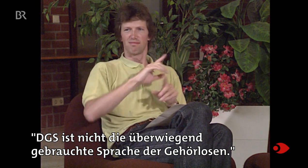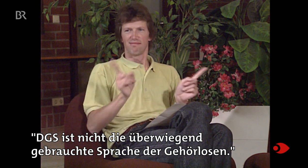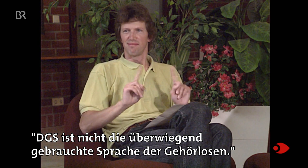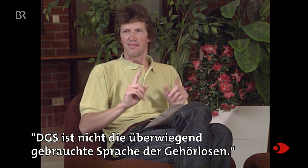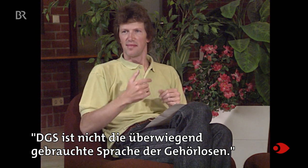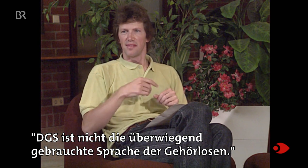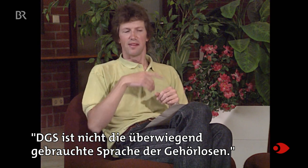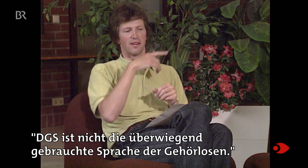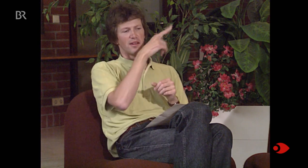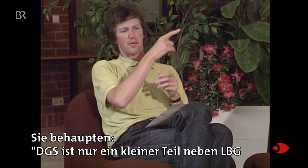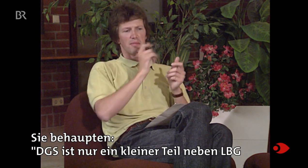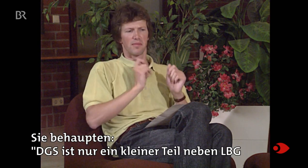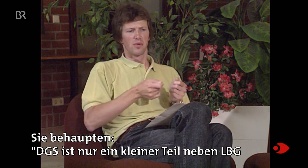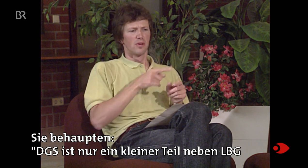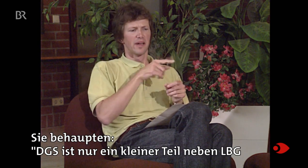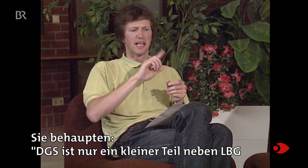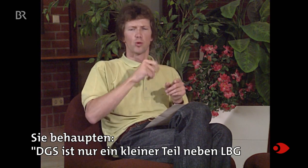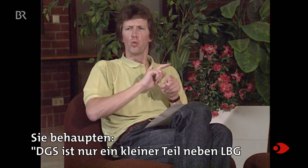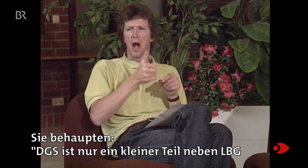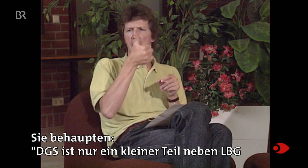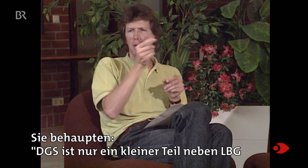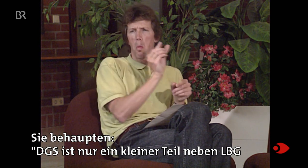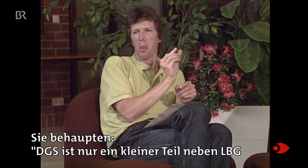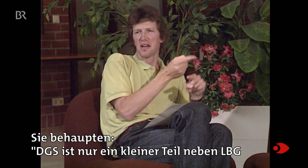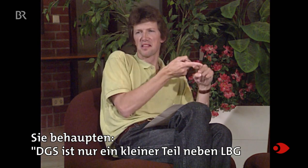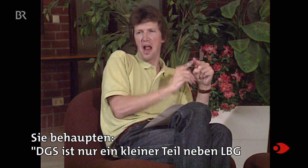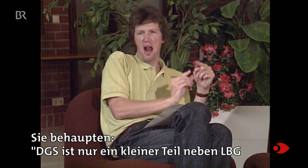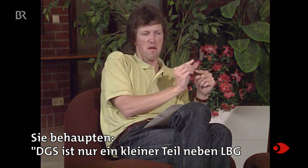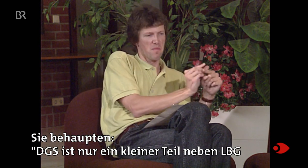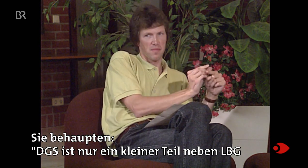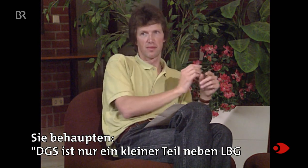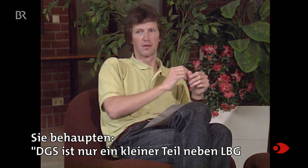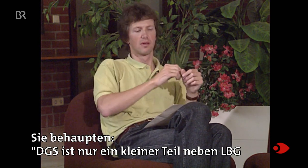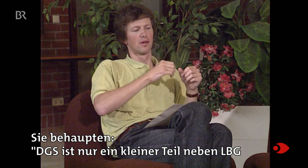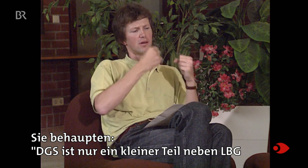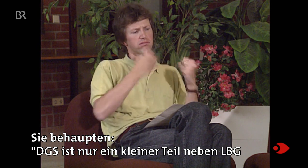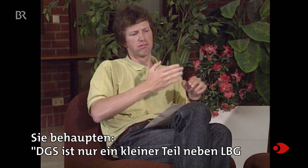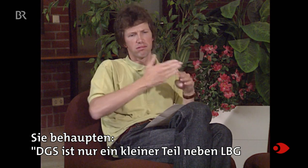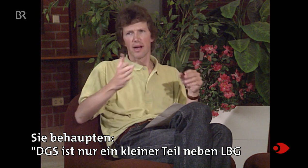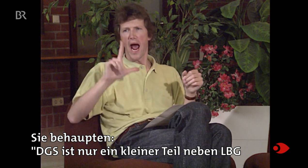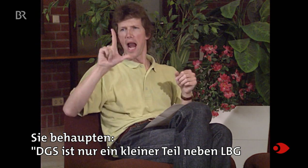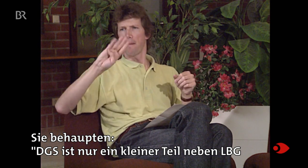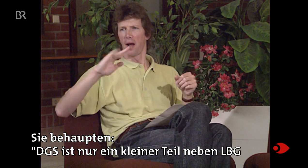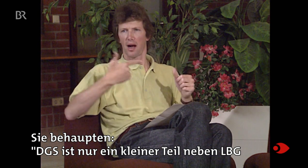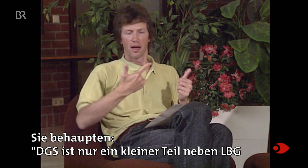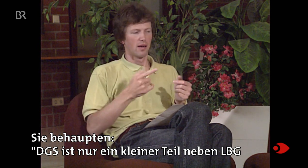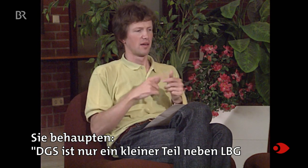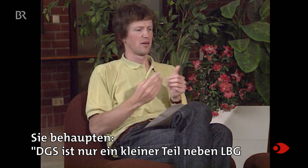Gehörlosen. Sie behaupten, DGS ist nur ein kleiner Teil neben LBG